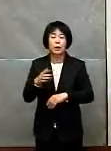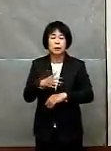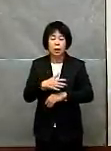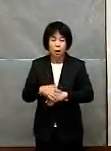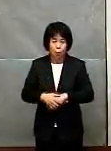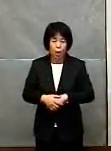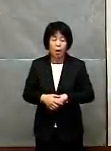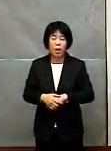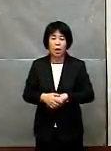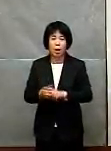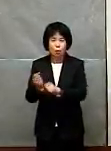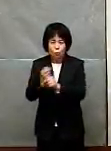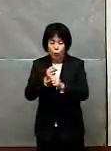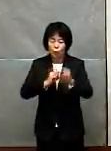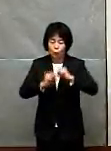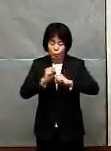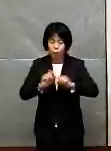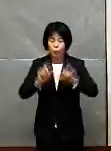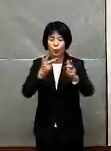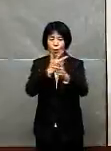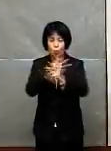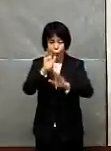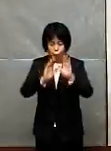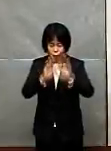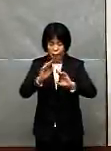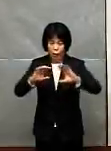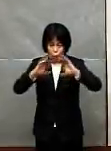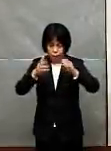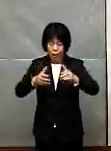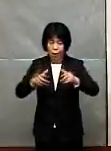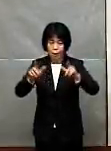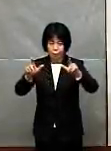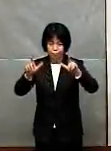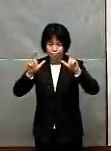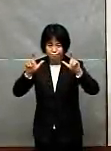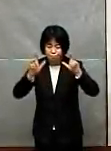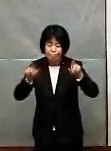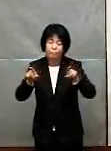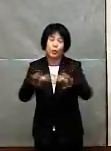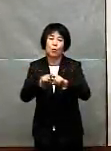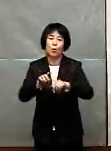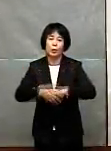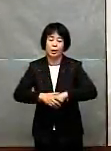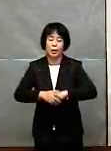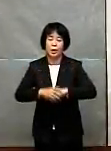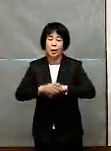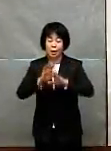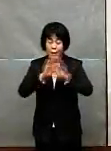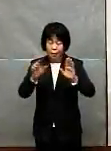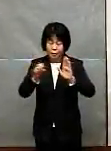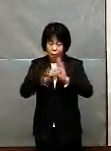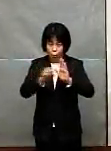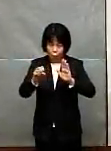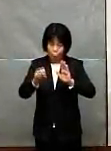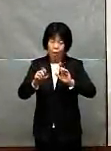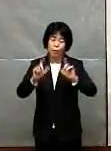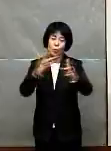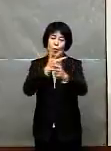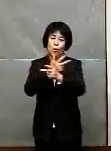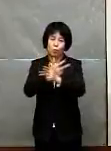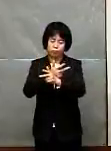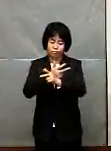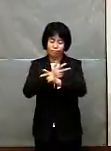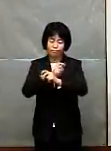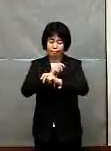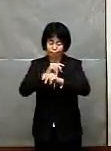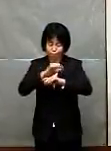から復興に取り組む東北の姿を世界に発信するとともに、開催効果を東北地方に